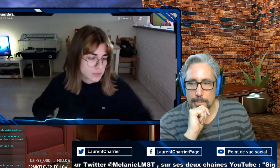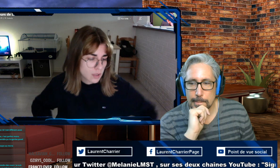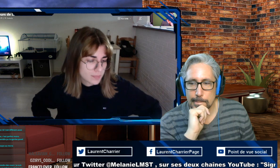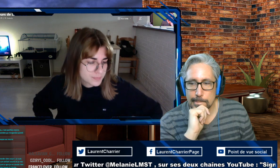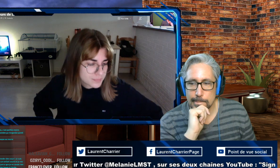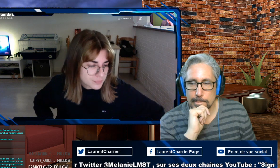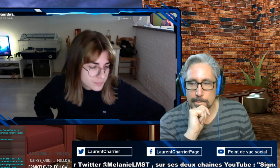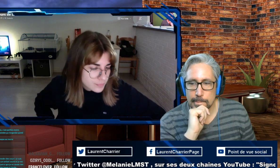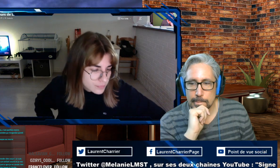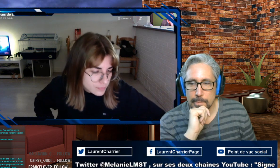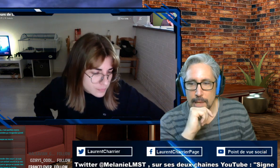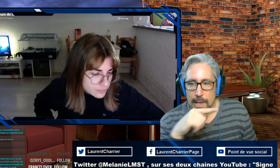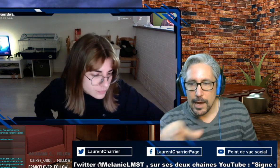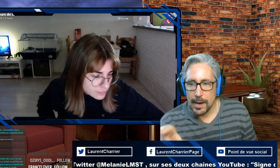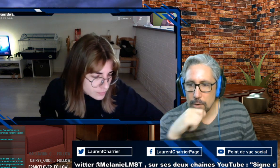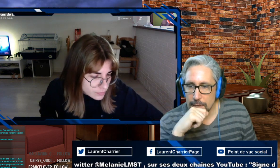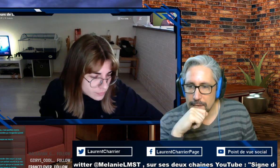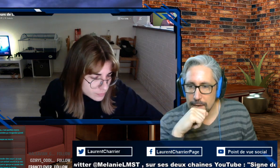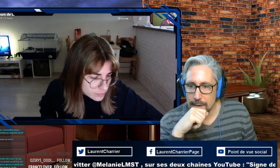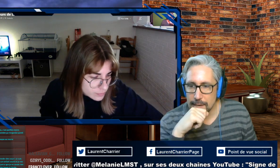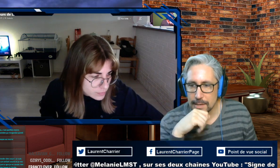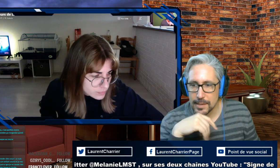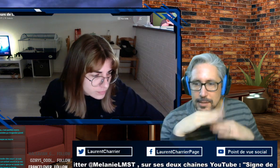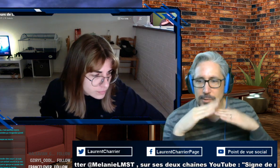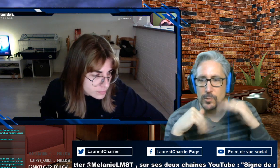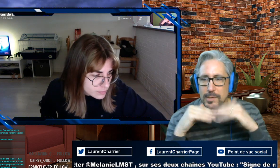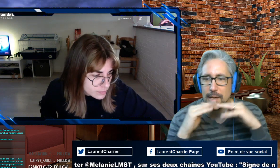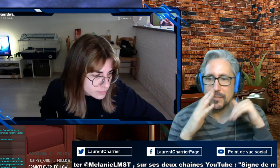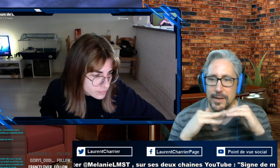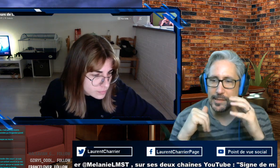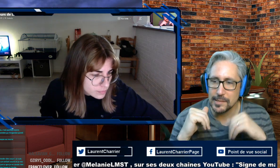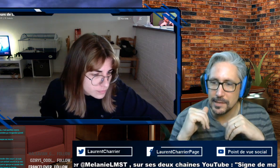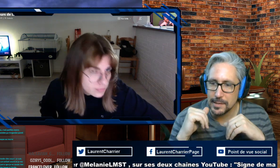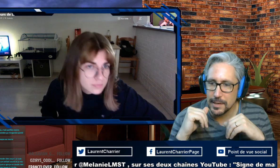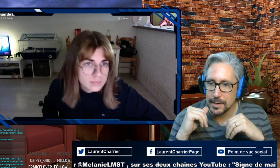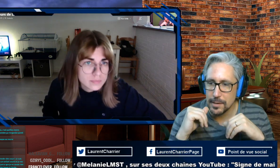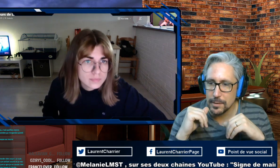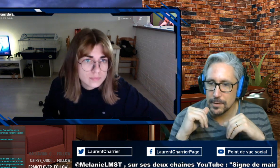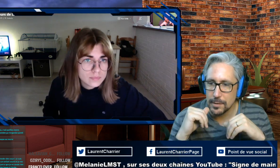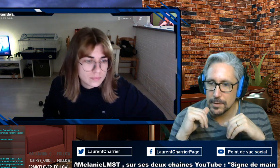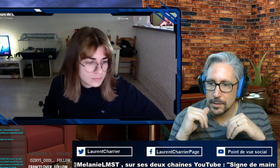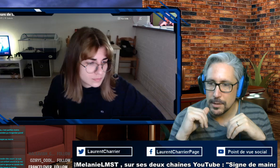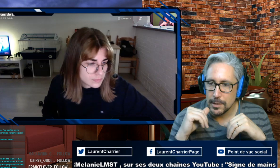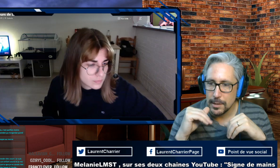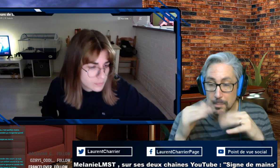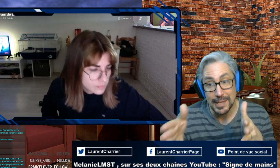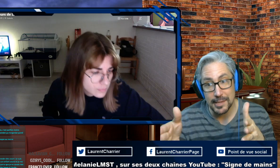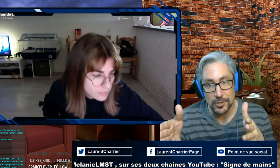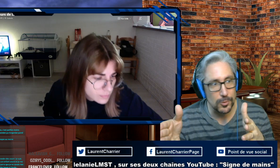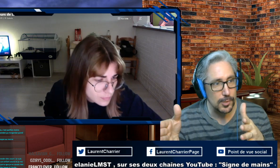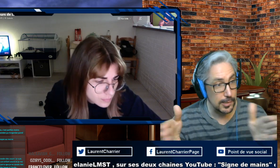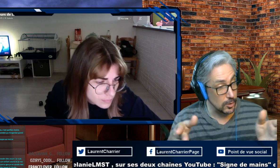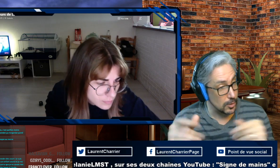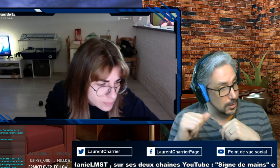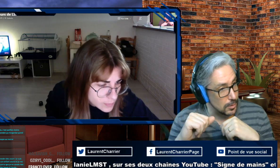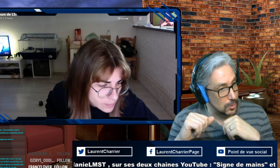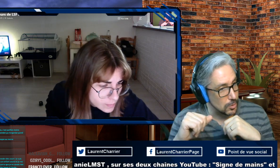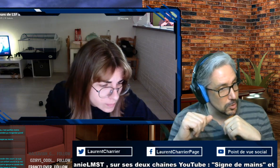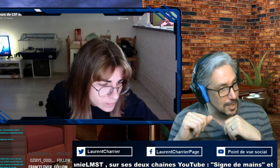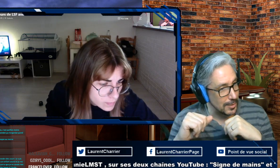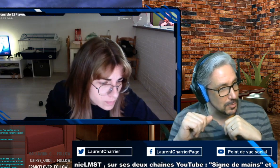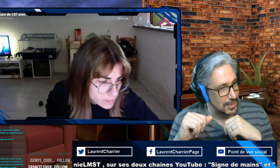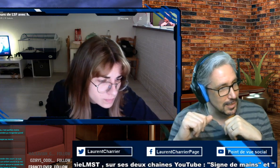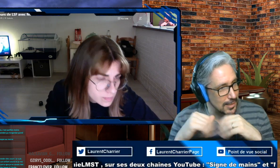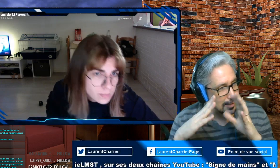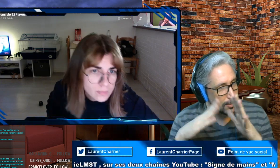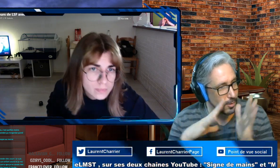m'organise comme ça. Alors, il y a quelqu'un, son travail, c'était maître nageuse. Ça, je